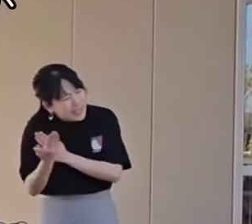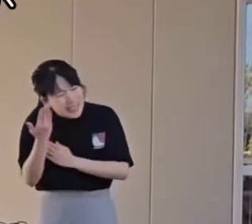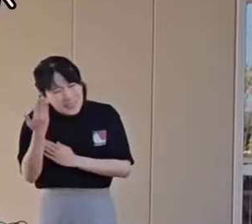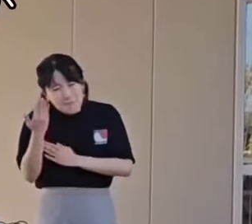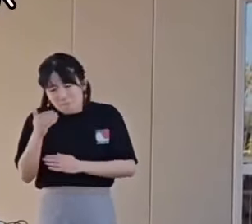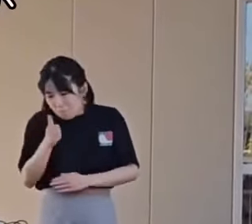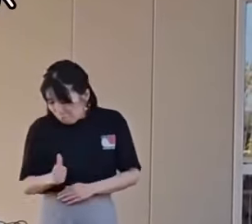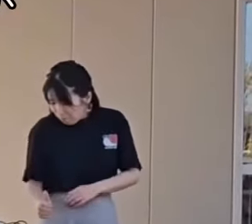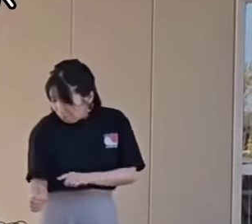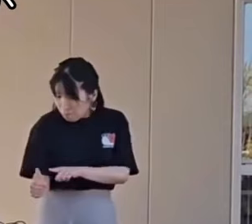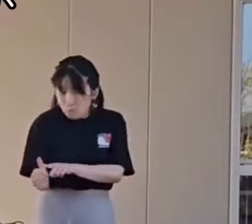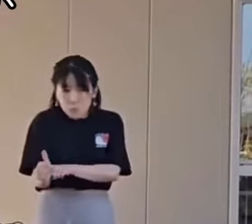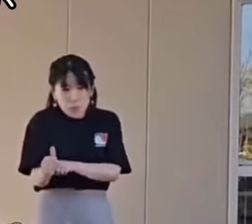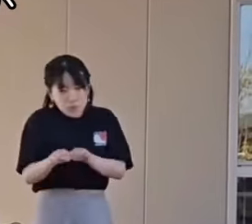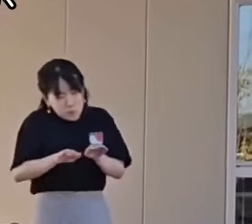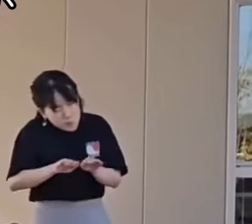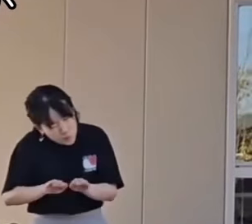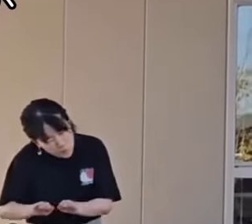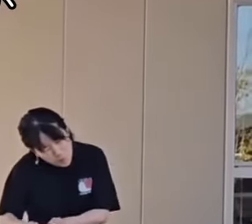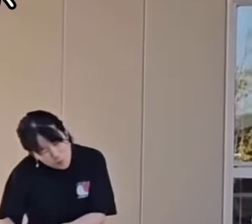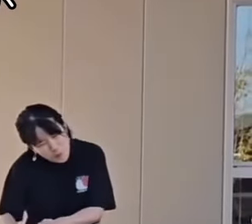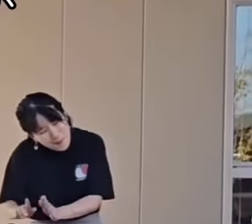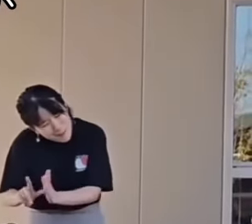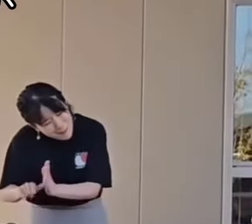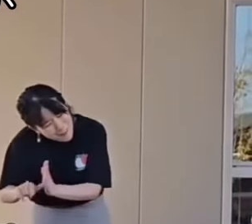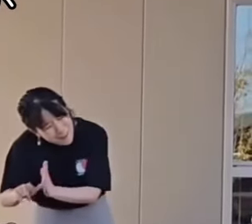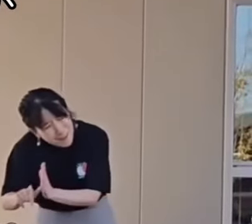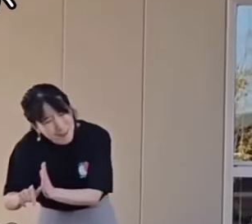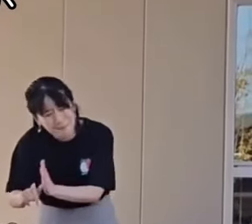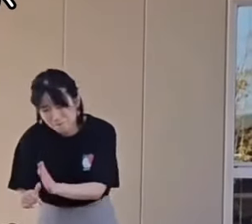時幼い息子が